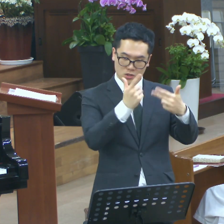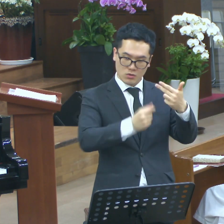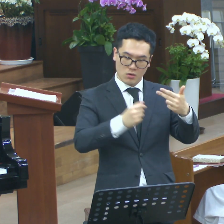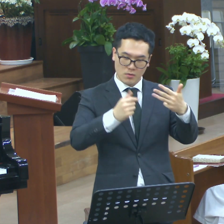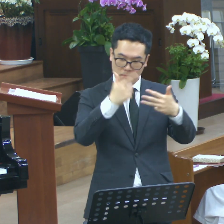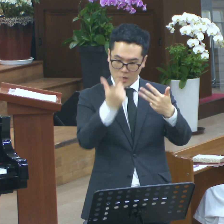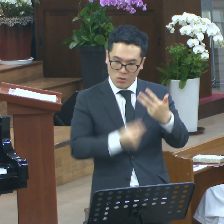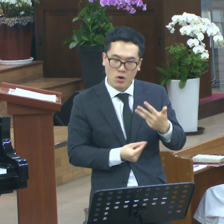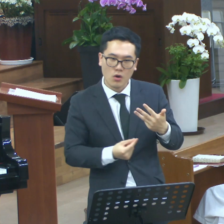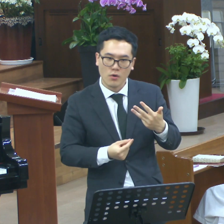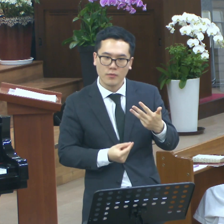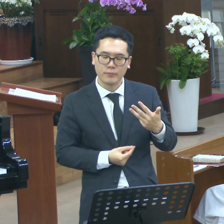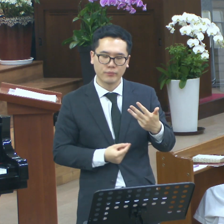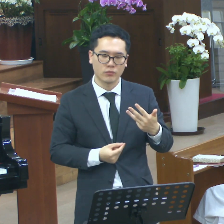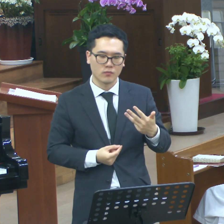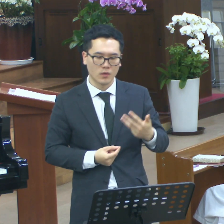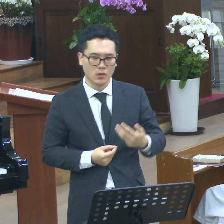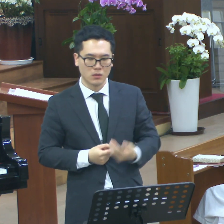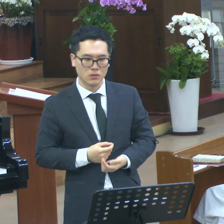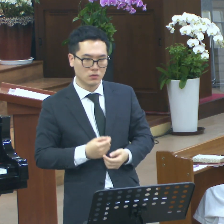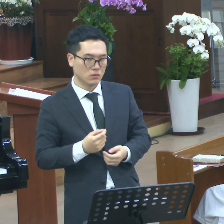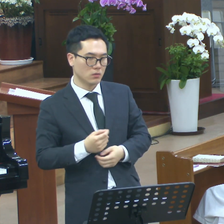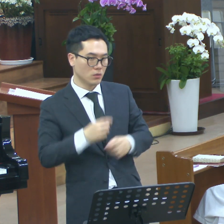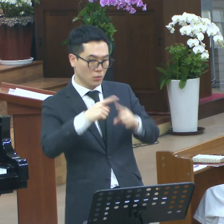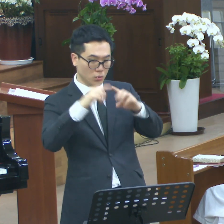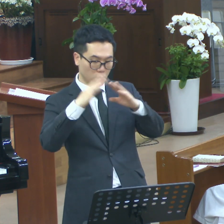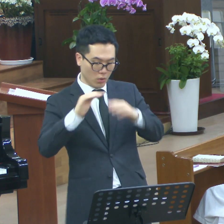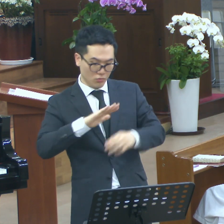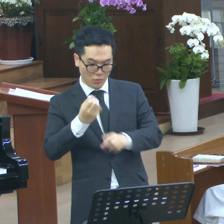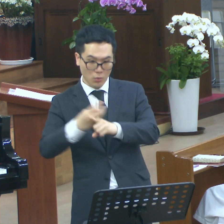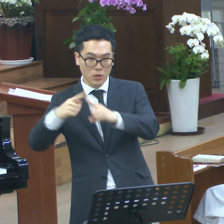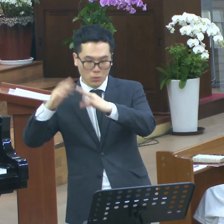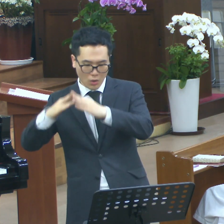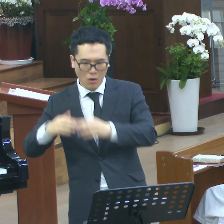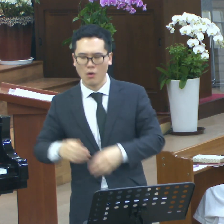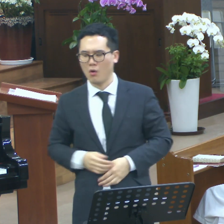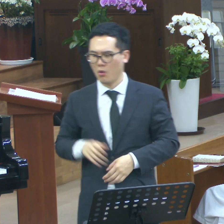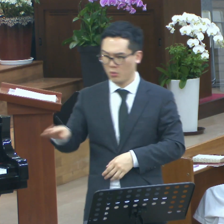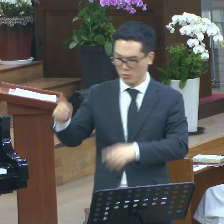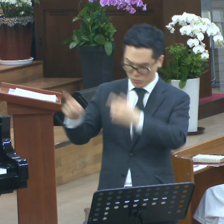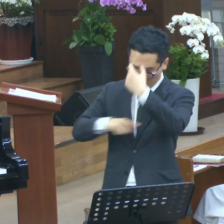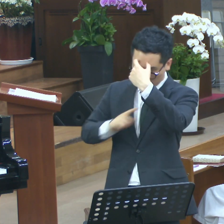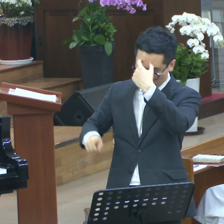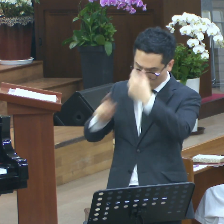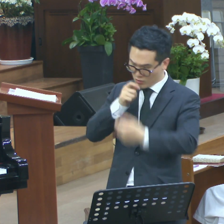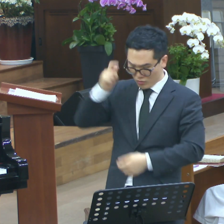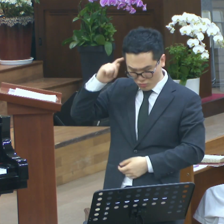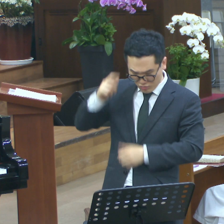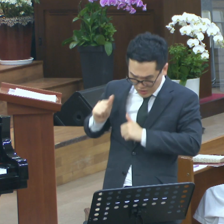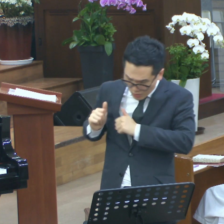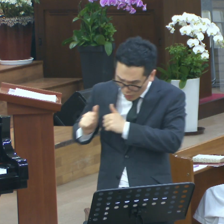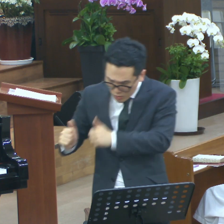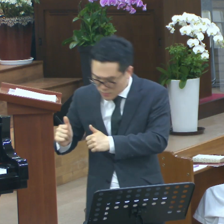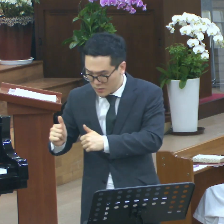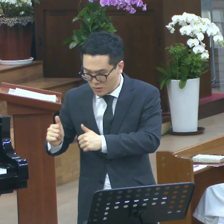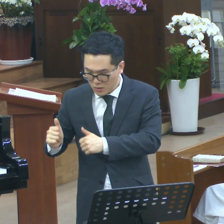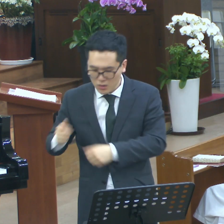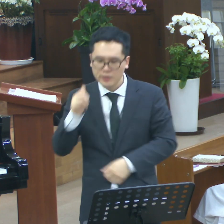잘한다고 인터뷰를 해가서 다음에 오는 그 책에는 우리 교회 몇 사람이 인터뷰를 했어요. 그래가지고 거기 우리 교회가